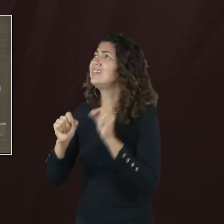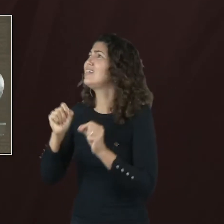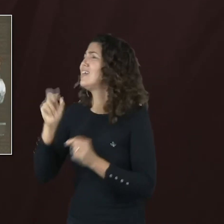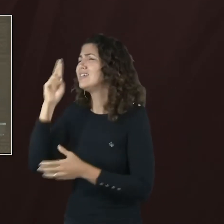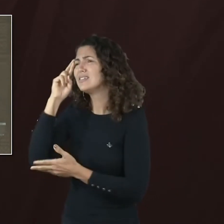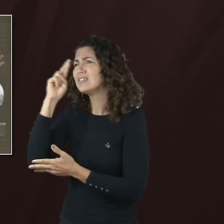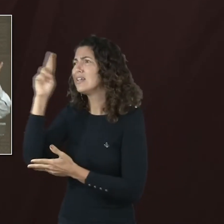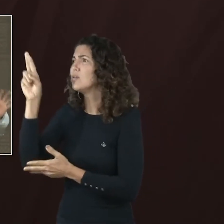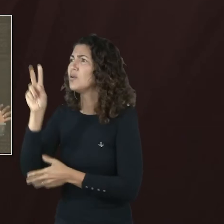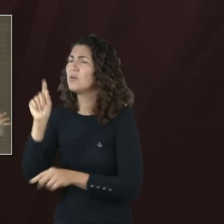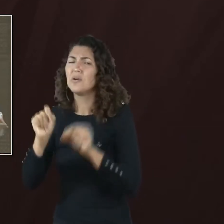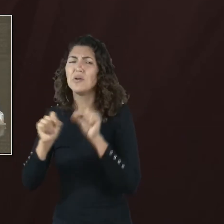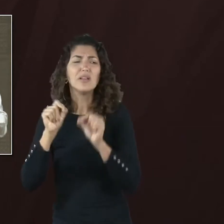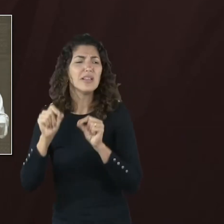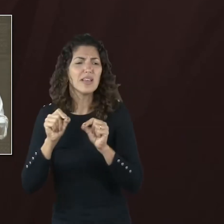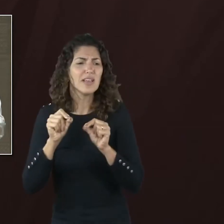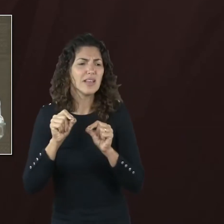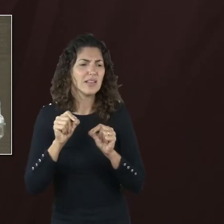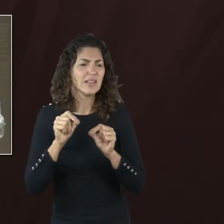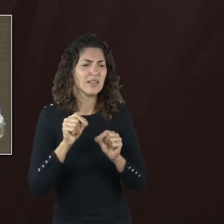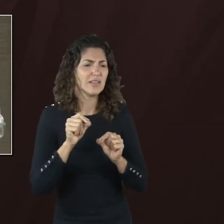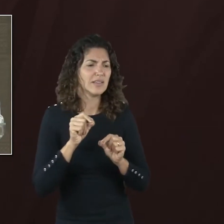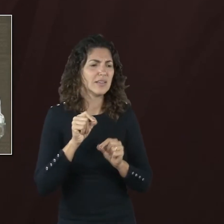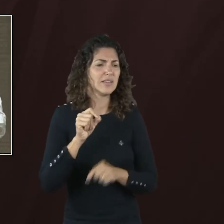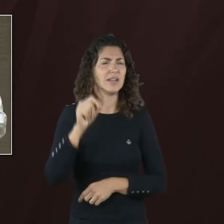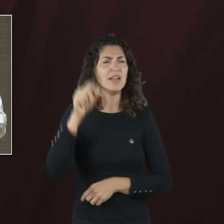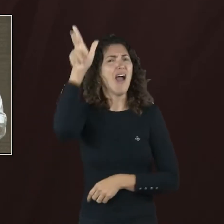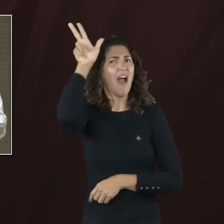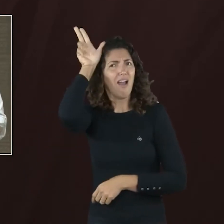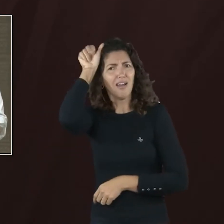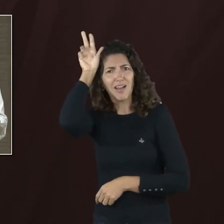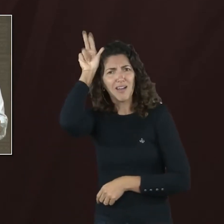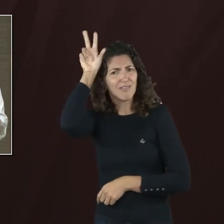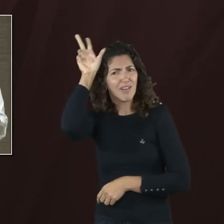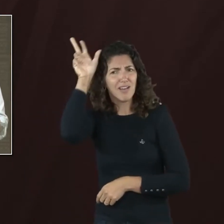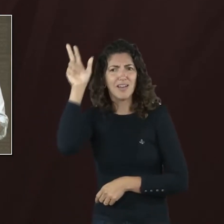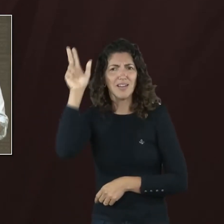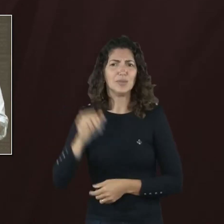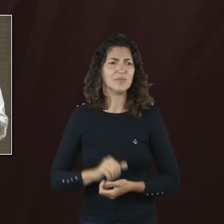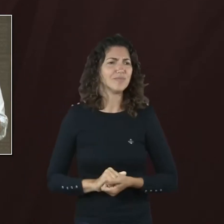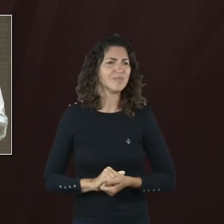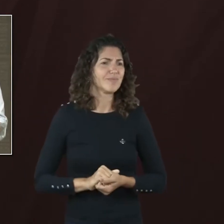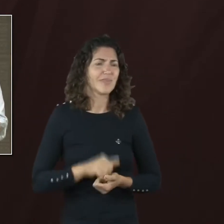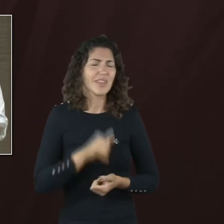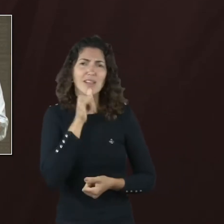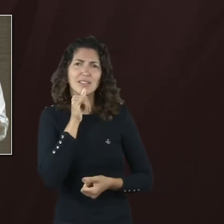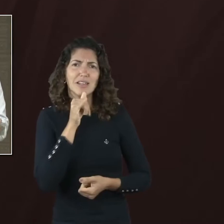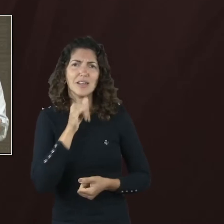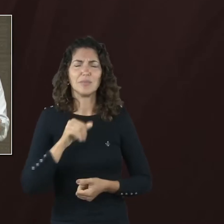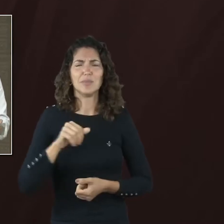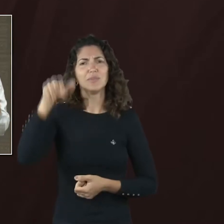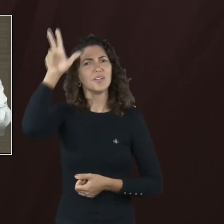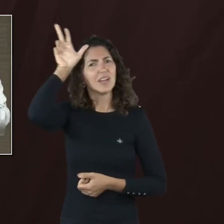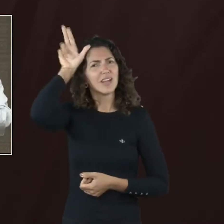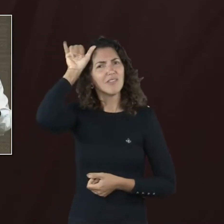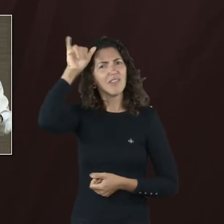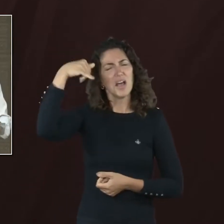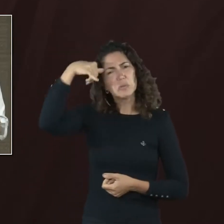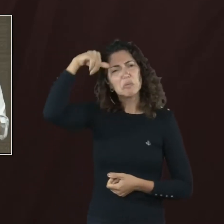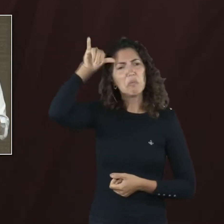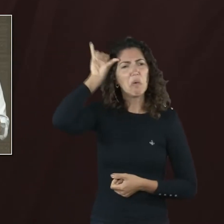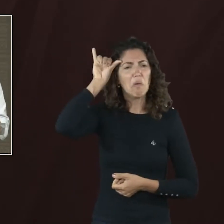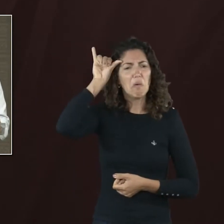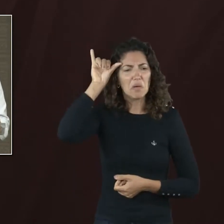se simpatizasse com alguém. Mas Adão falou, mas os animais não são